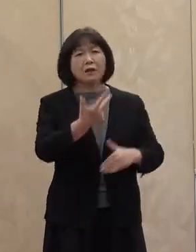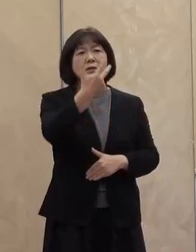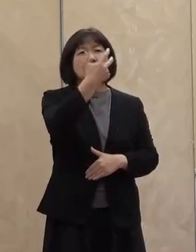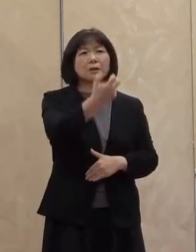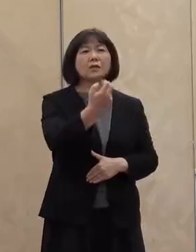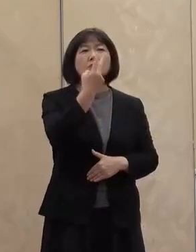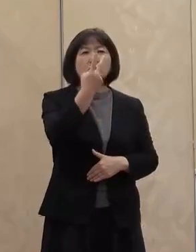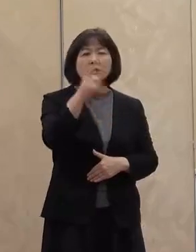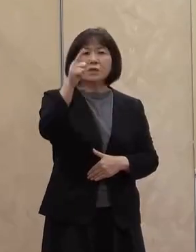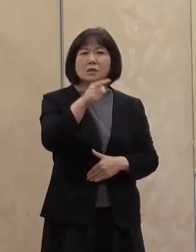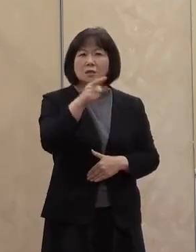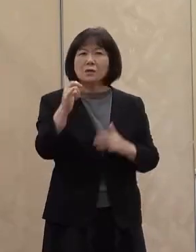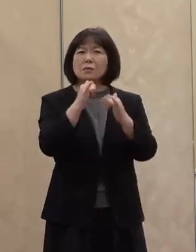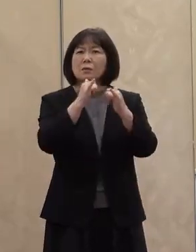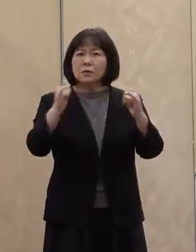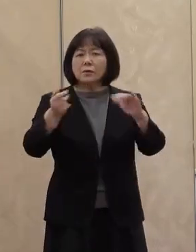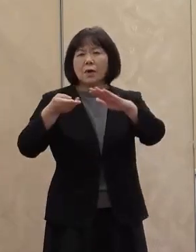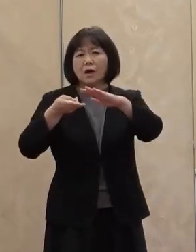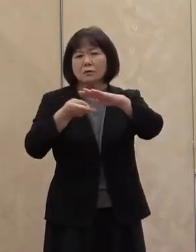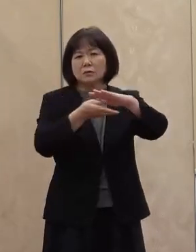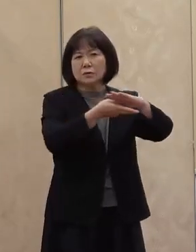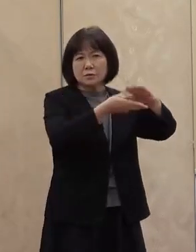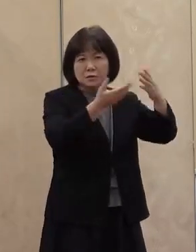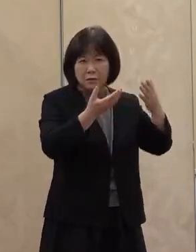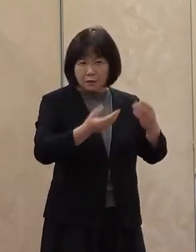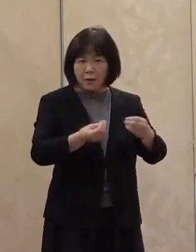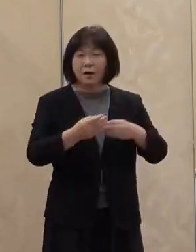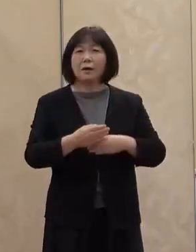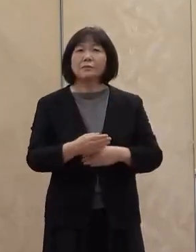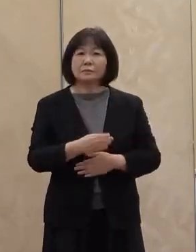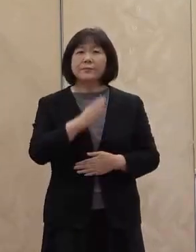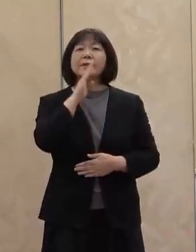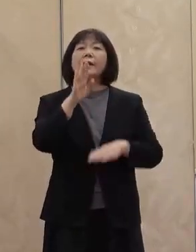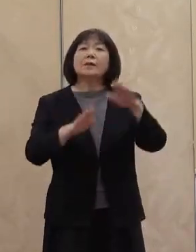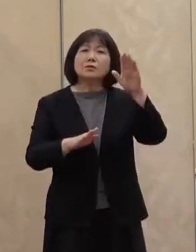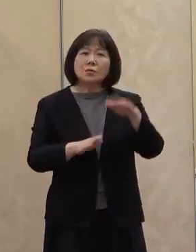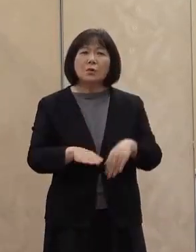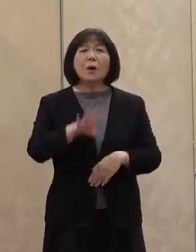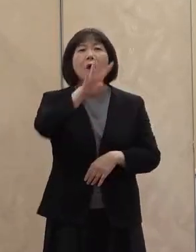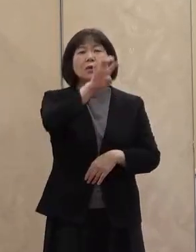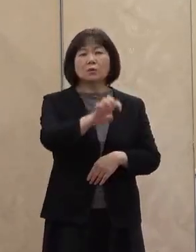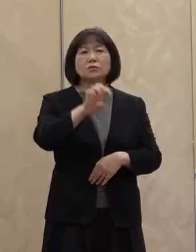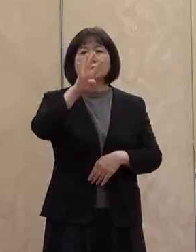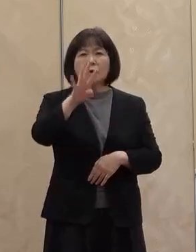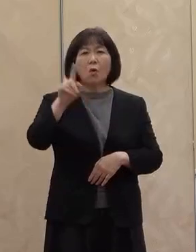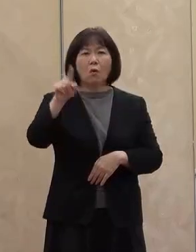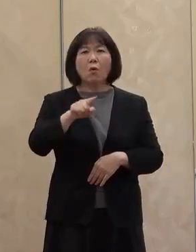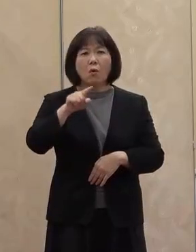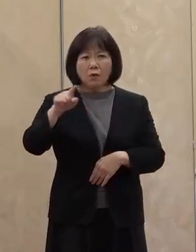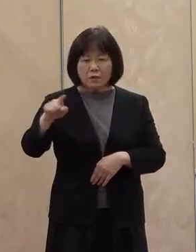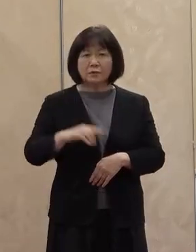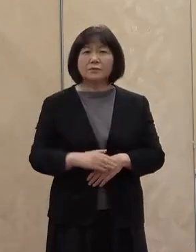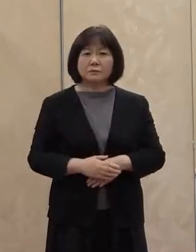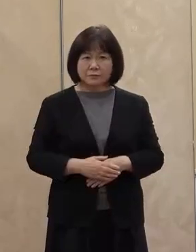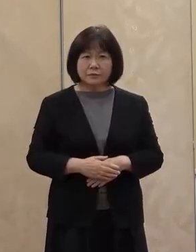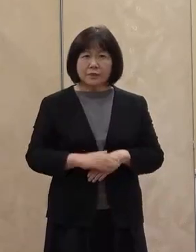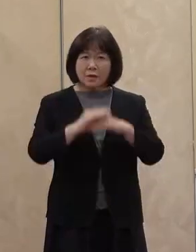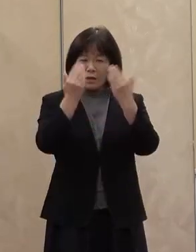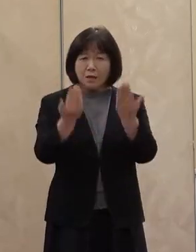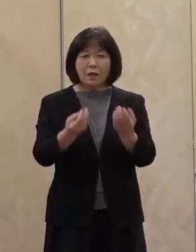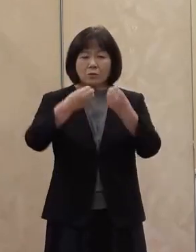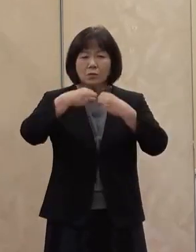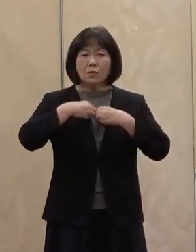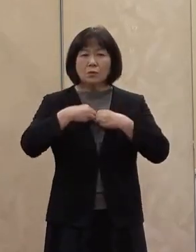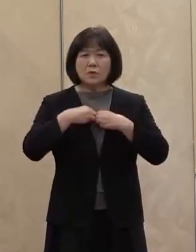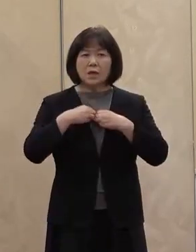症者の方が入院されていました。現状はですね、44名ということで、この全体の陽性者の数が減って